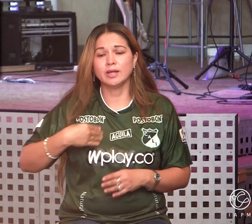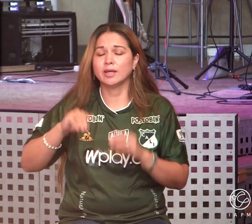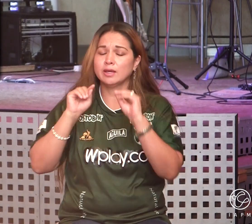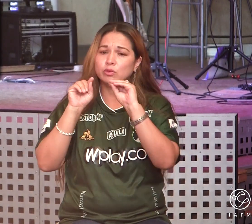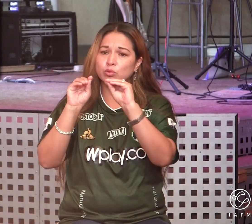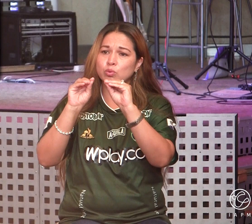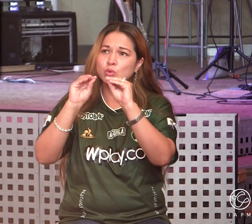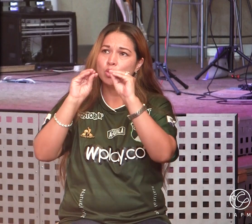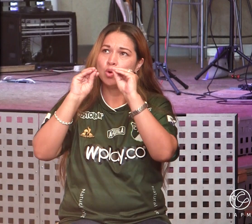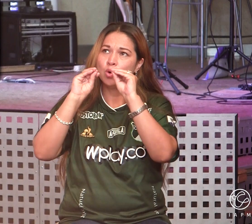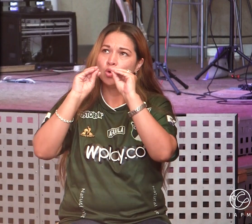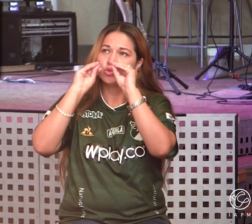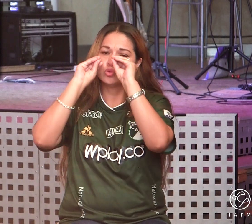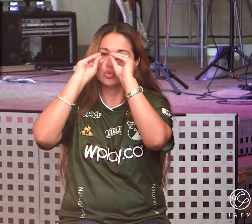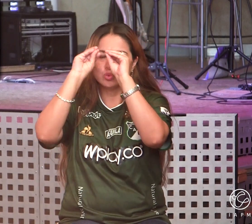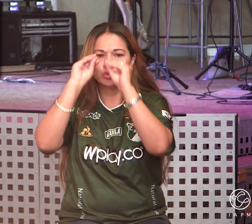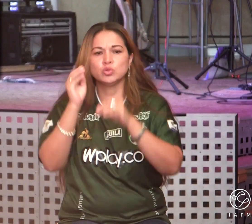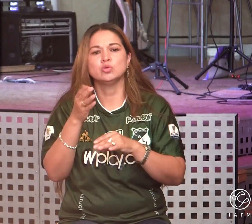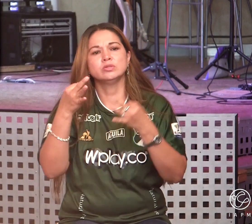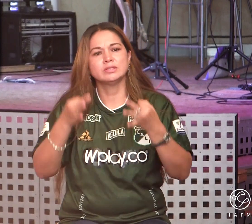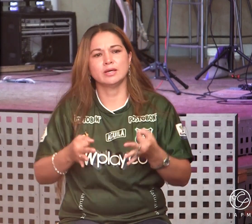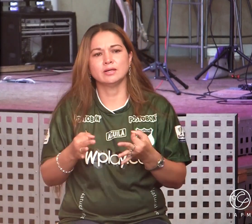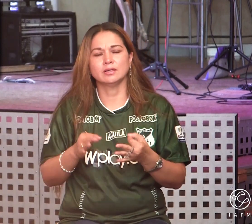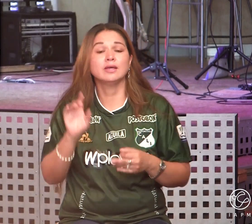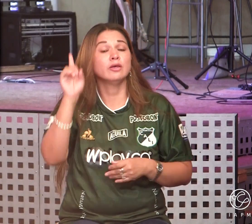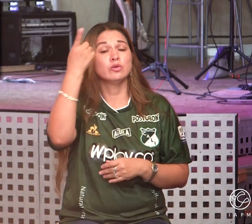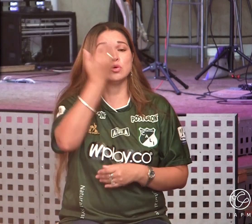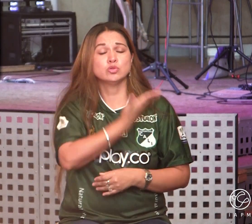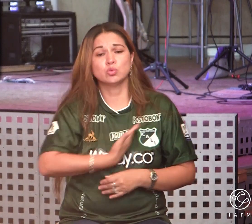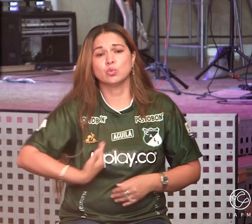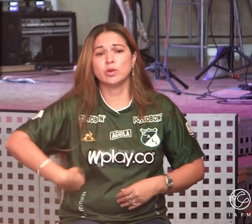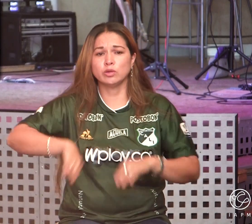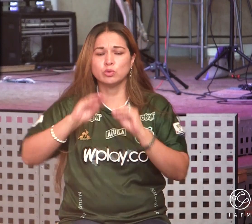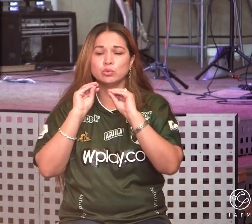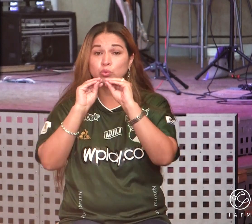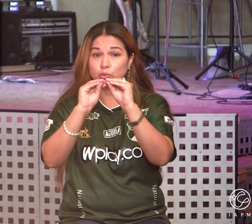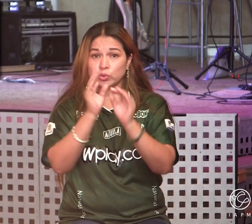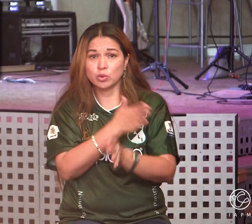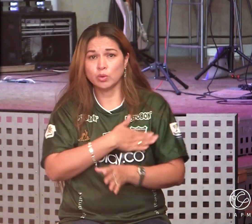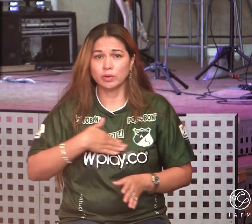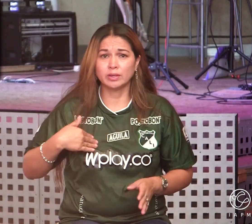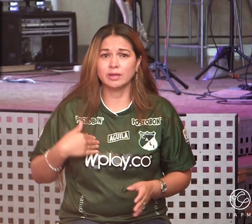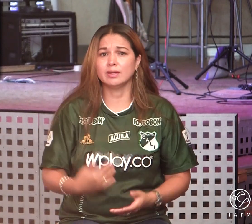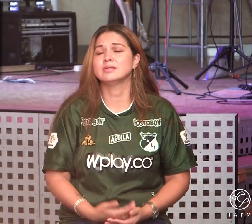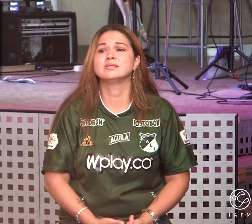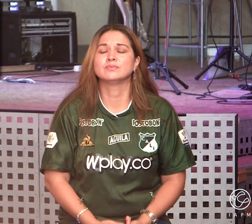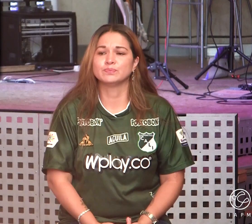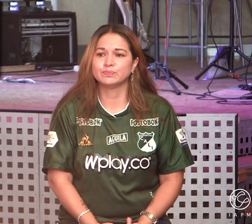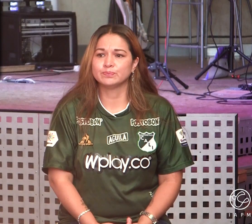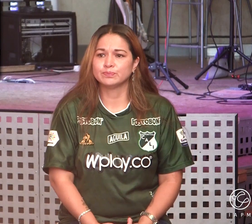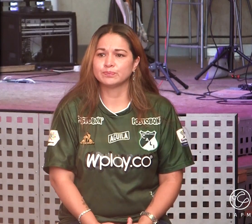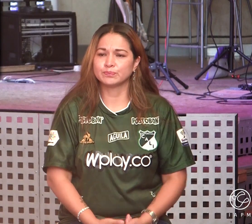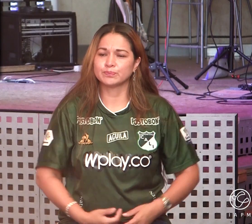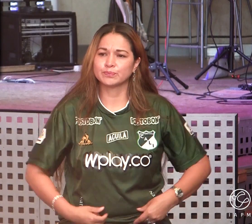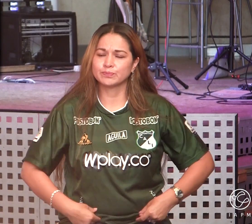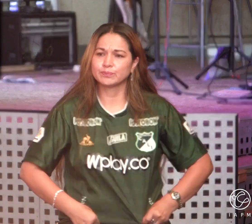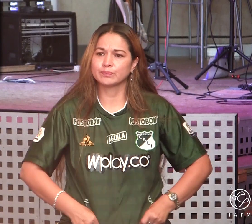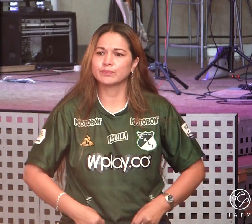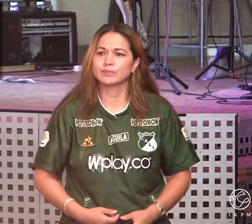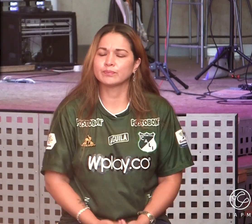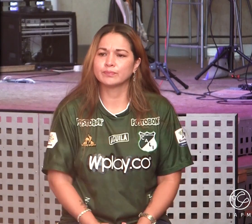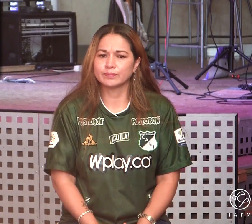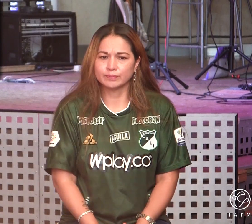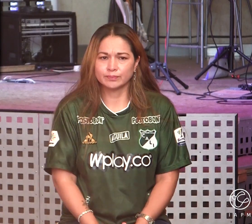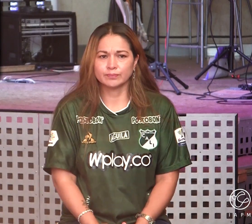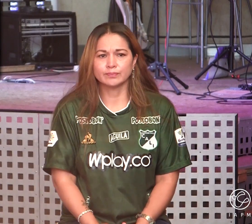pero suyo no. Y la raíz de una verdadera vida santa no es ponerse piedritas en los zapatos, ni latigarse